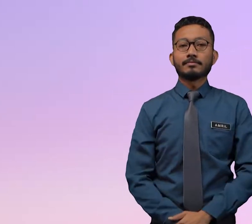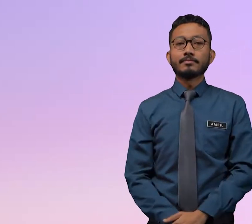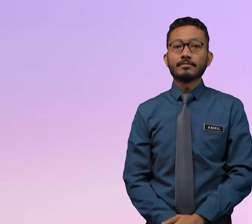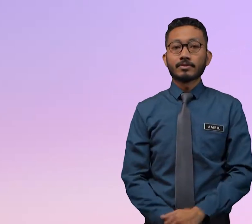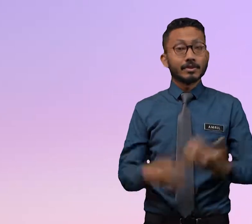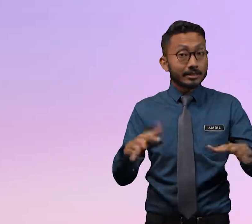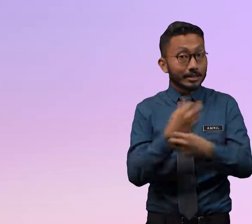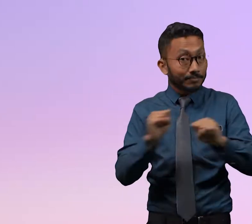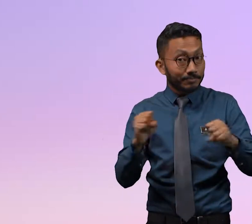Dah jam.